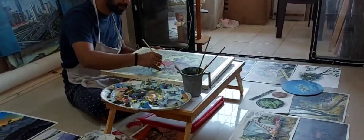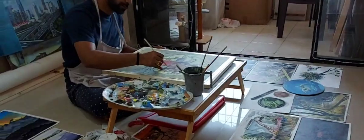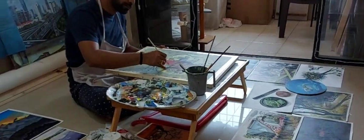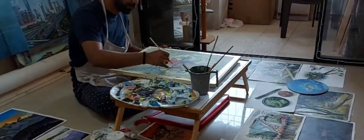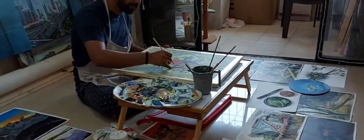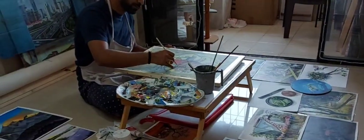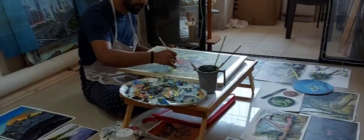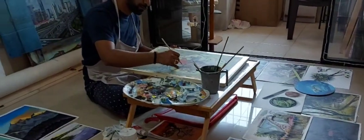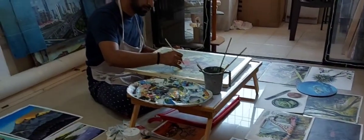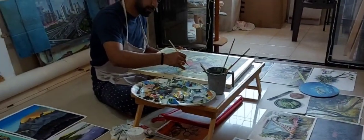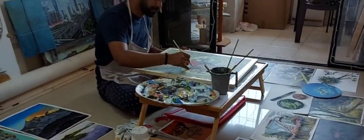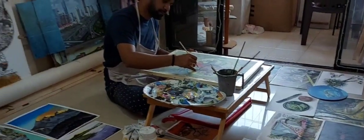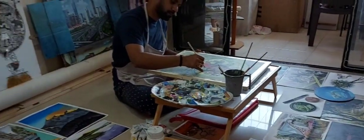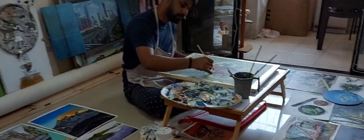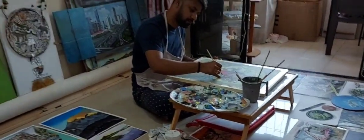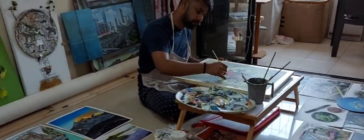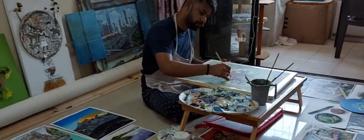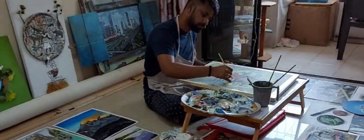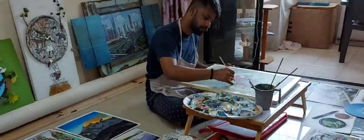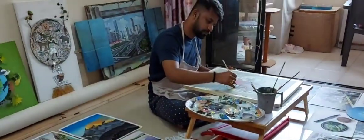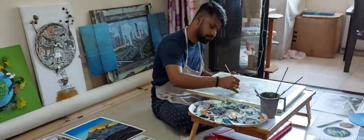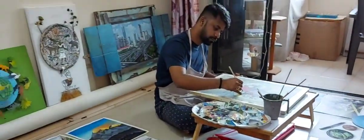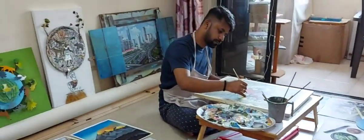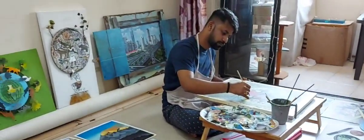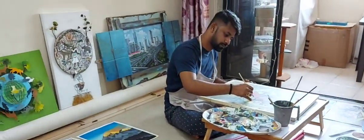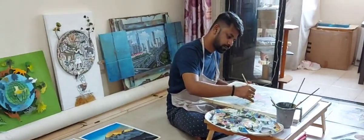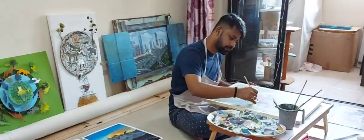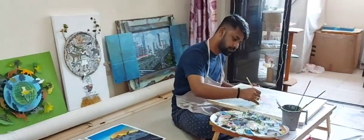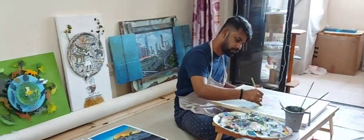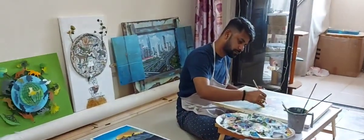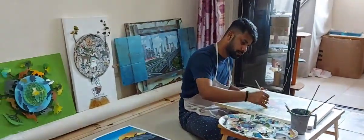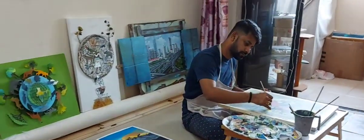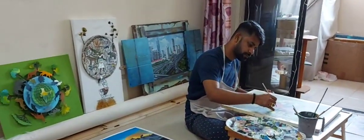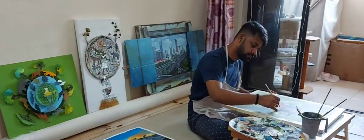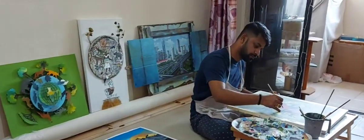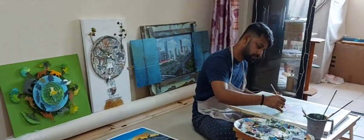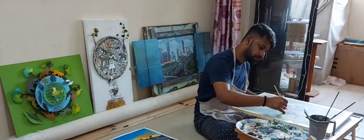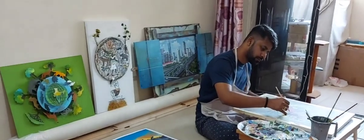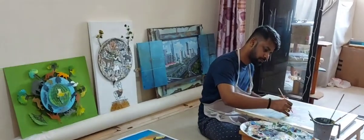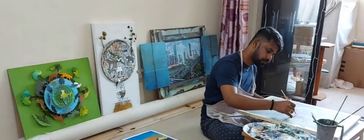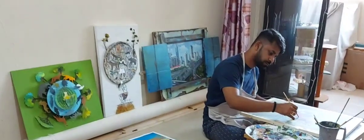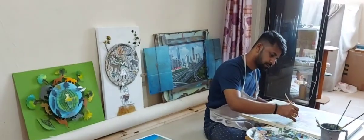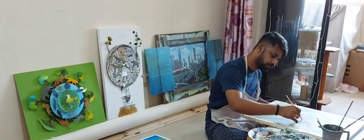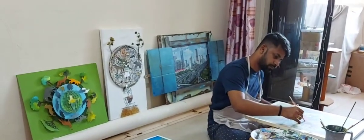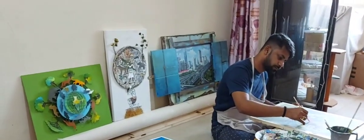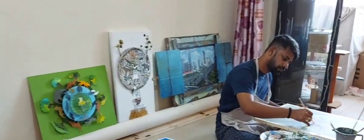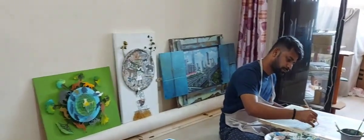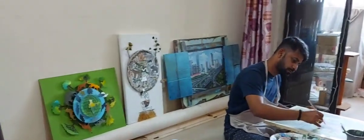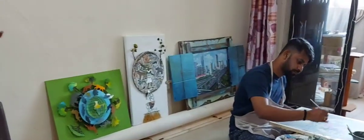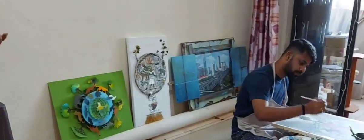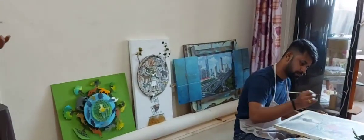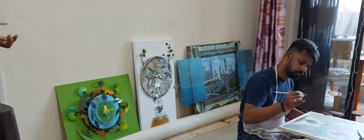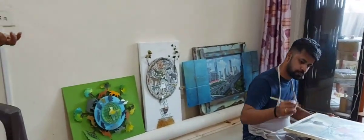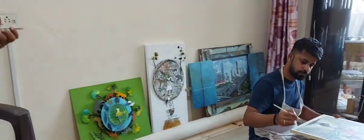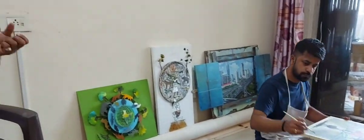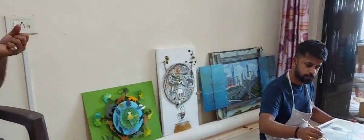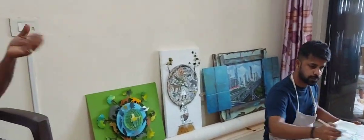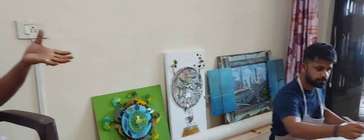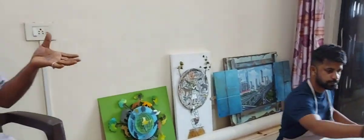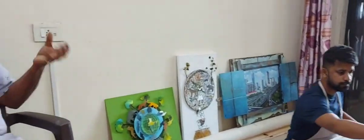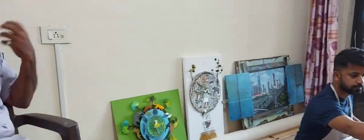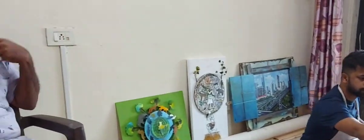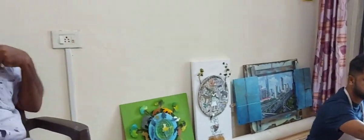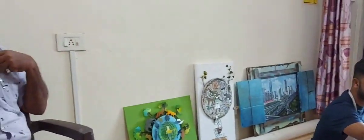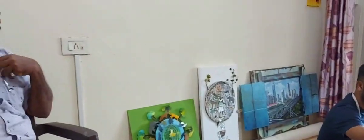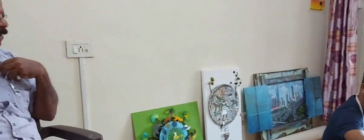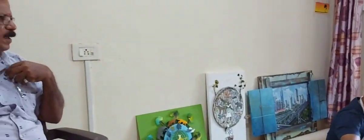उसको अच्छी तरह से नॉलेज दे सकता है। और उसके आगे में क्या वो आप ही उसको एक